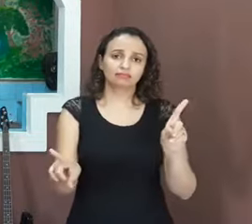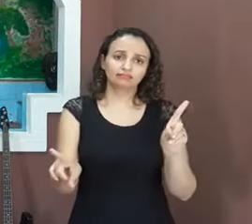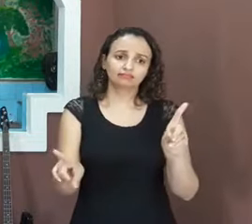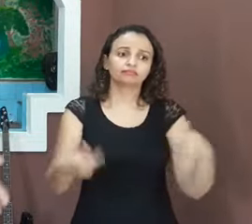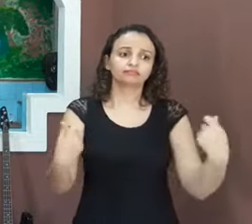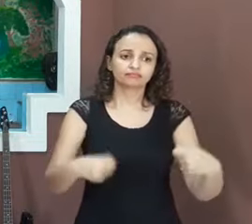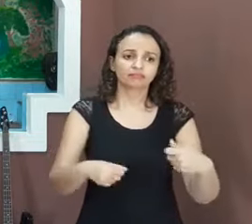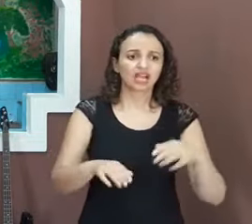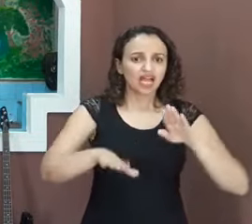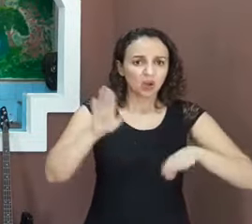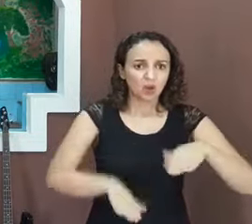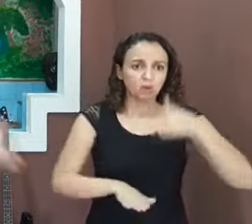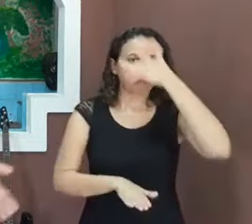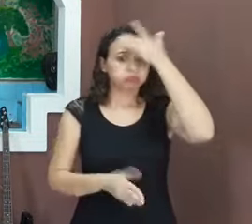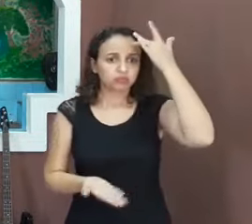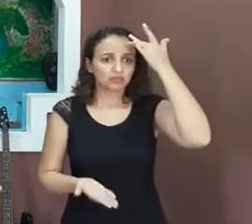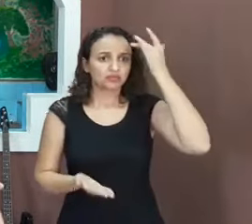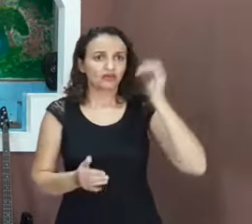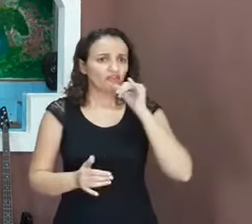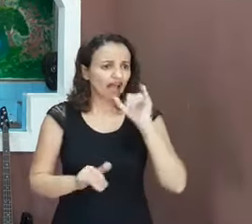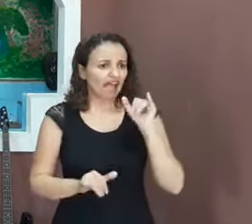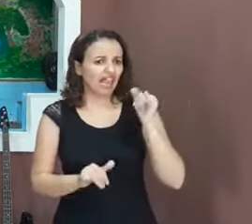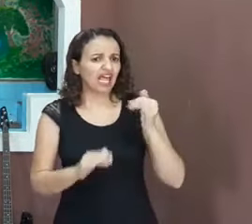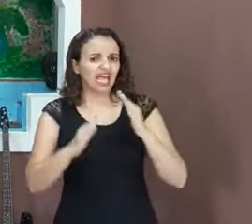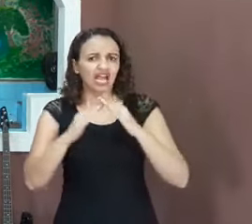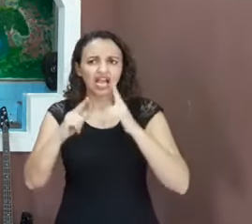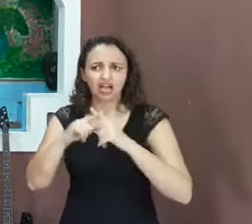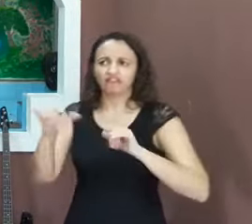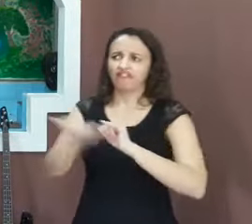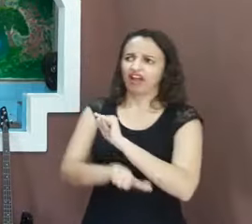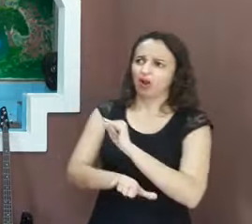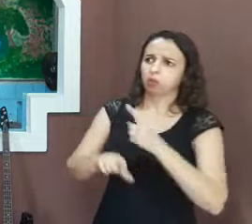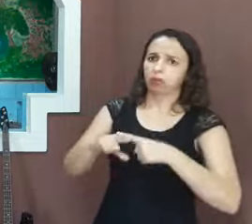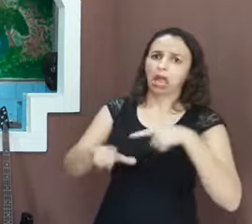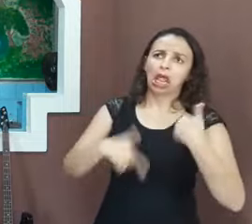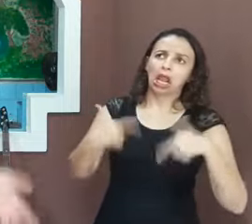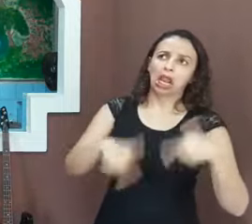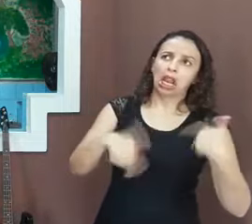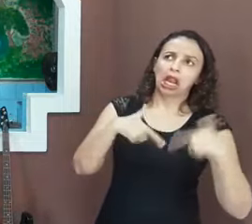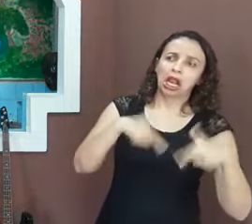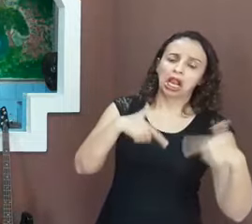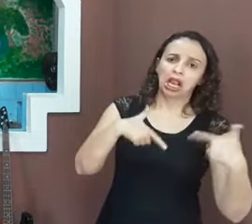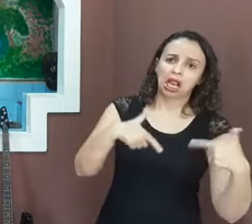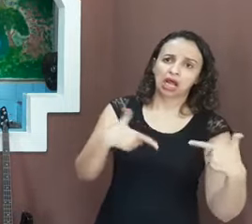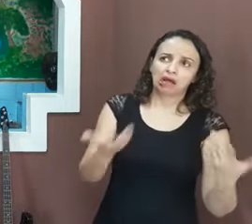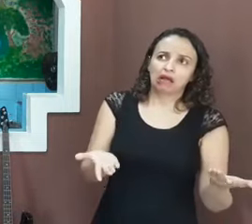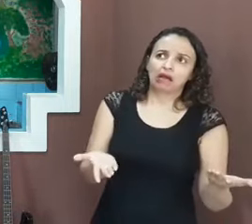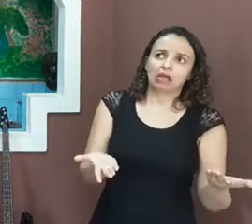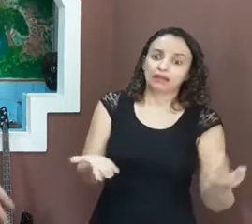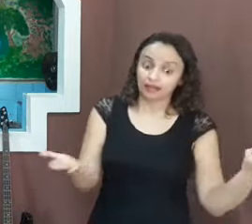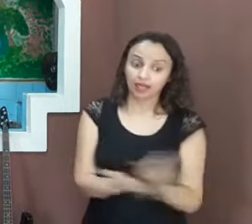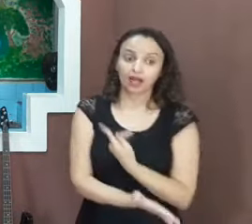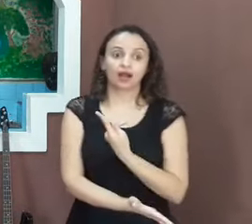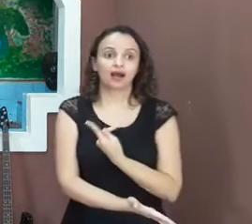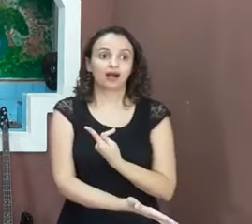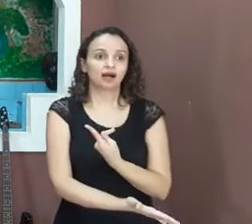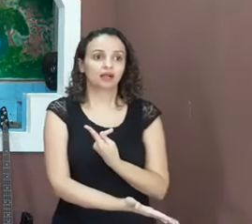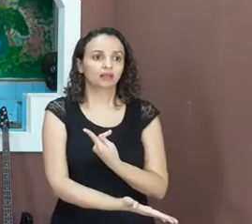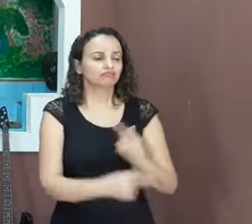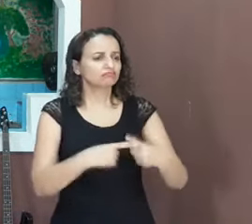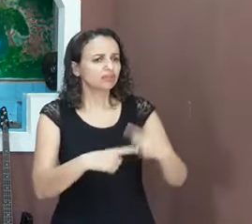não tem tempo, porque está trabalhando muito. E é uma realidade, então tá bom. Tá bom? Tá errado? Tá